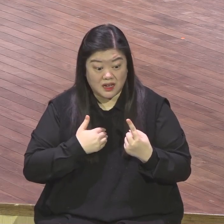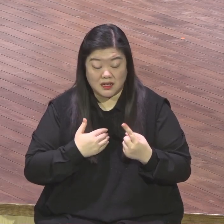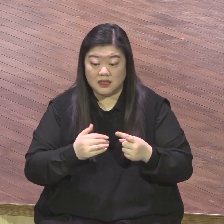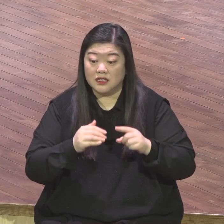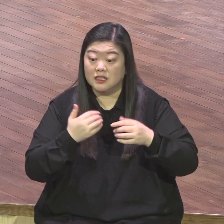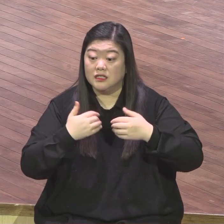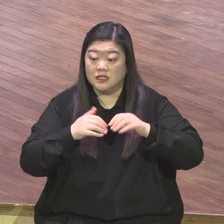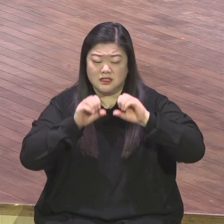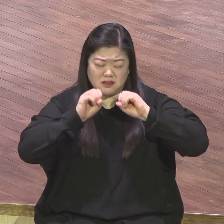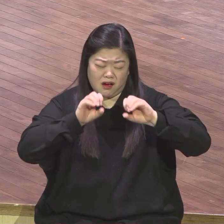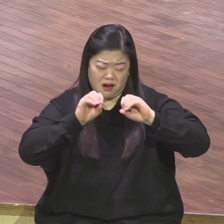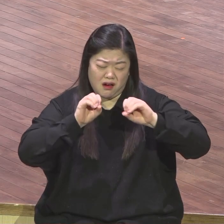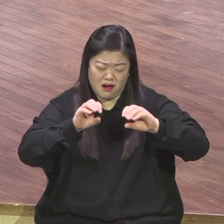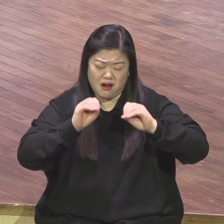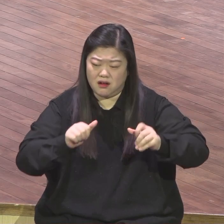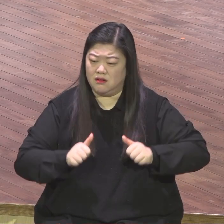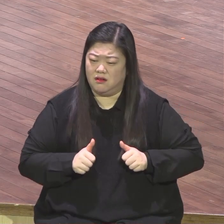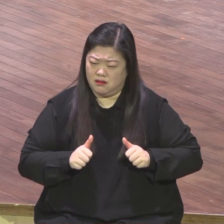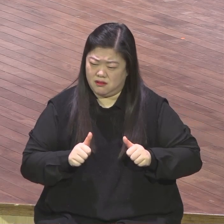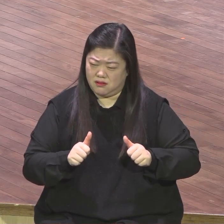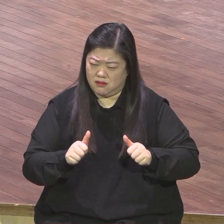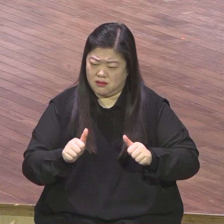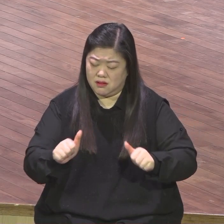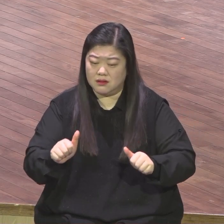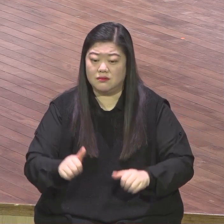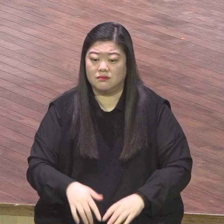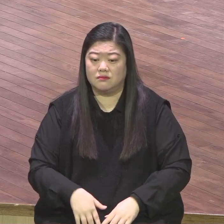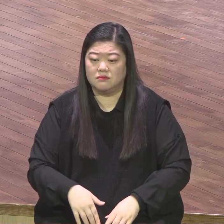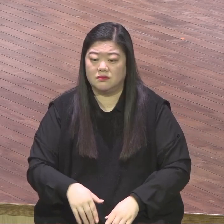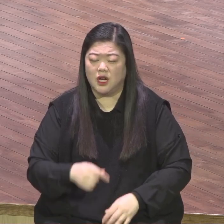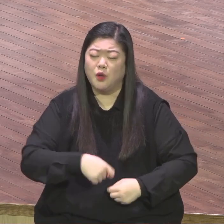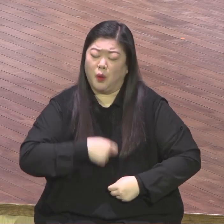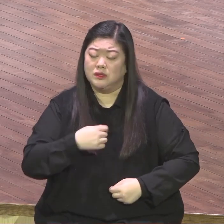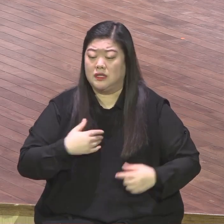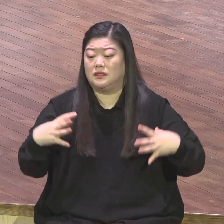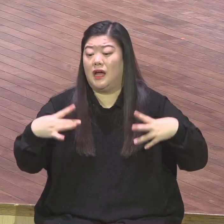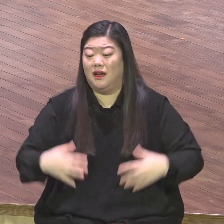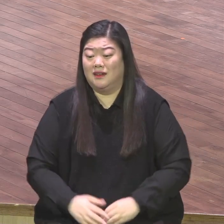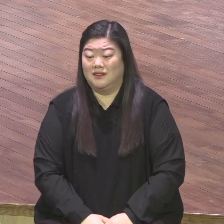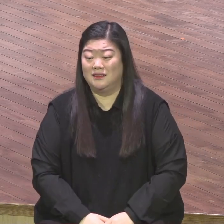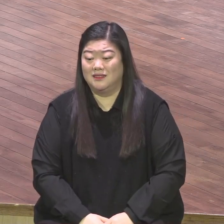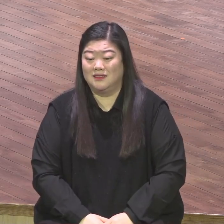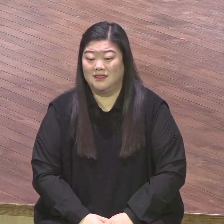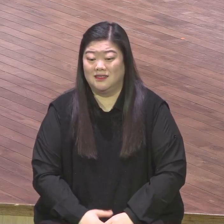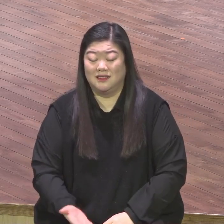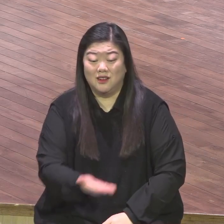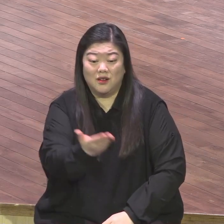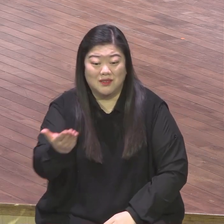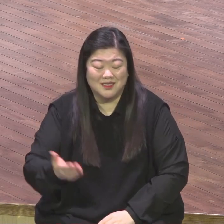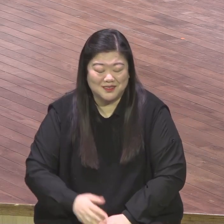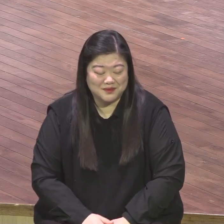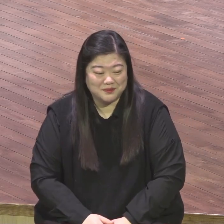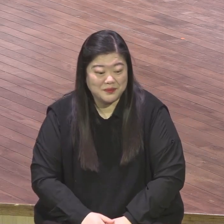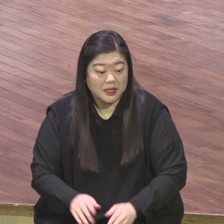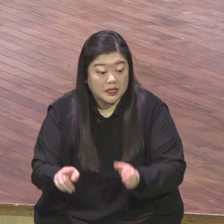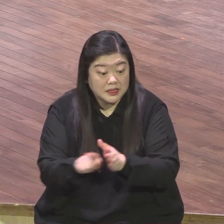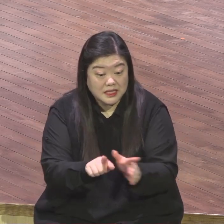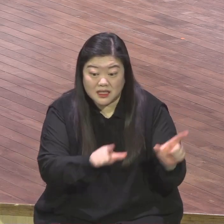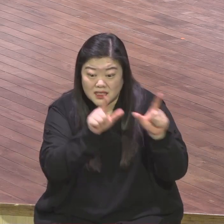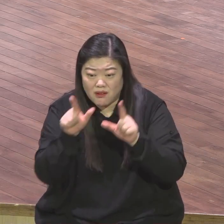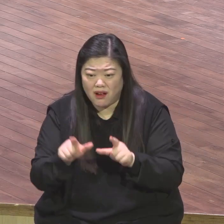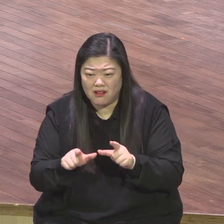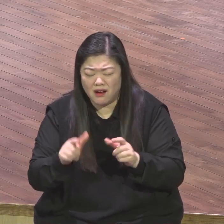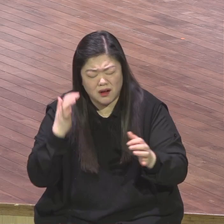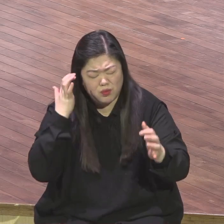카드 받으면서 15년 전도한 사람 여기 내가 볼 때는 없어요. 뭐가 그렇게 신앙생활이 복잡합니까? 뭐가